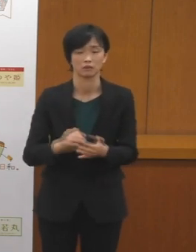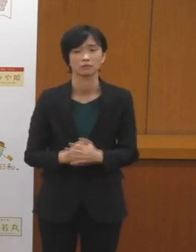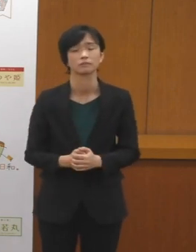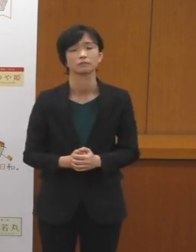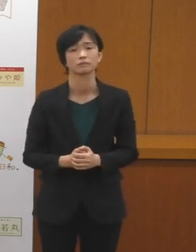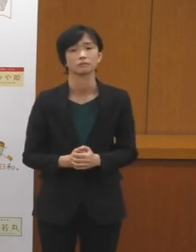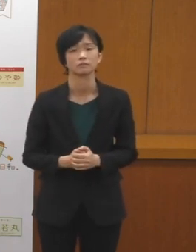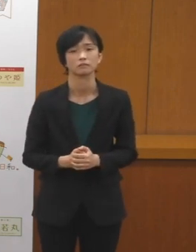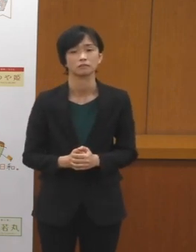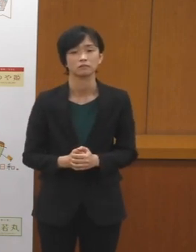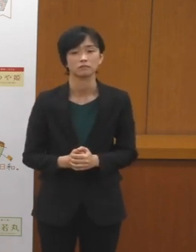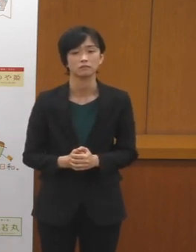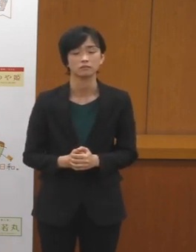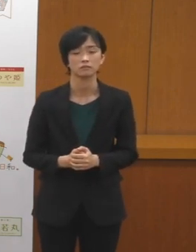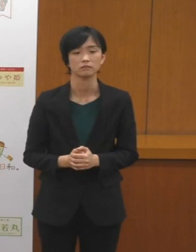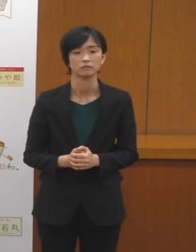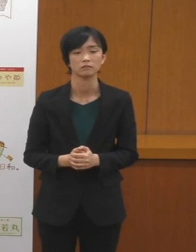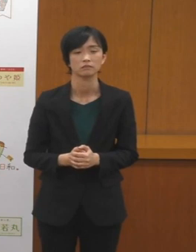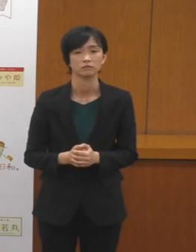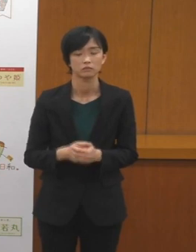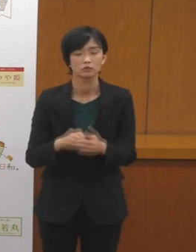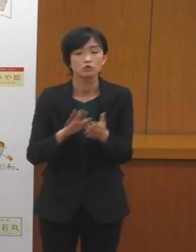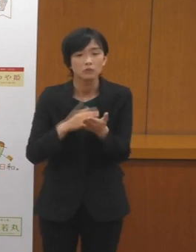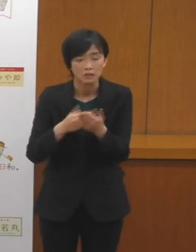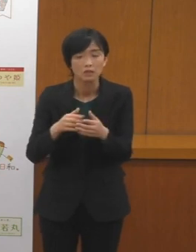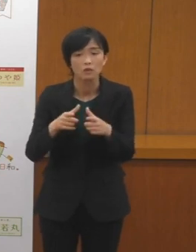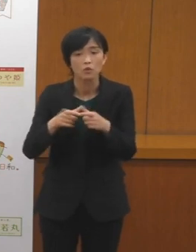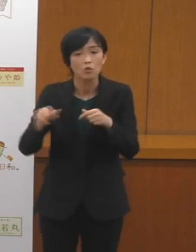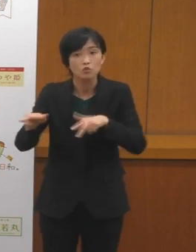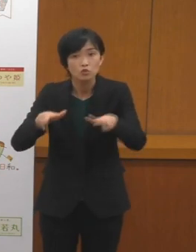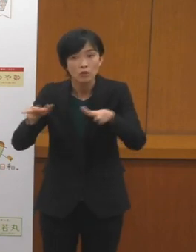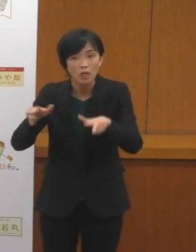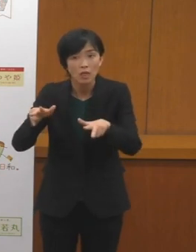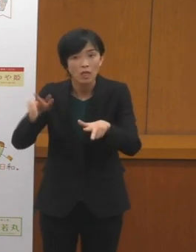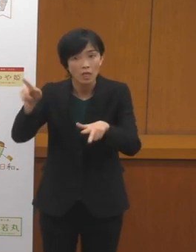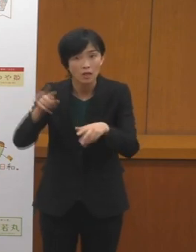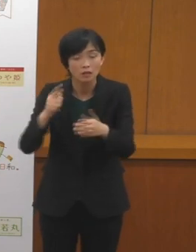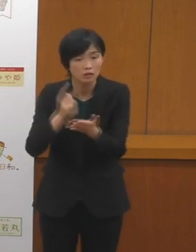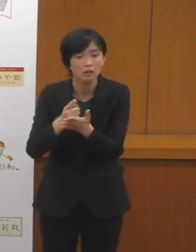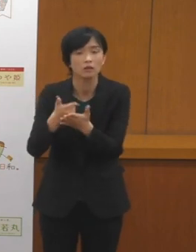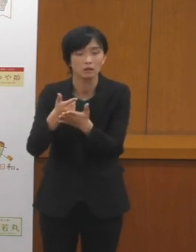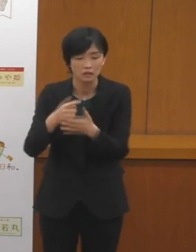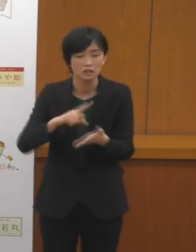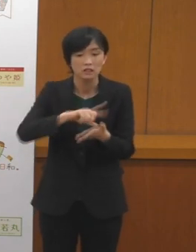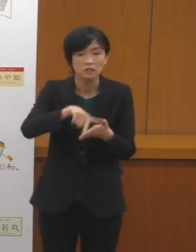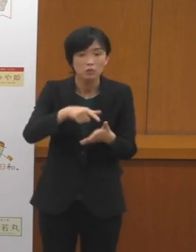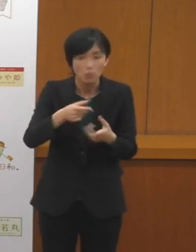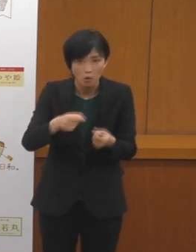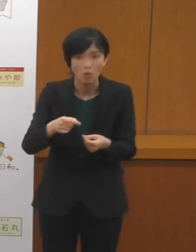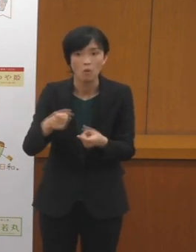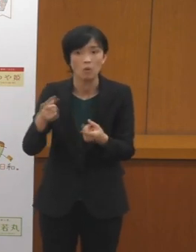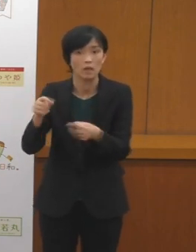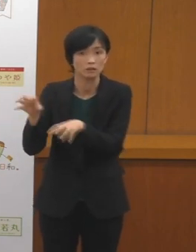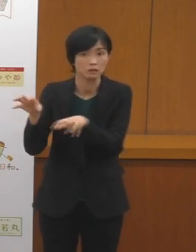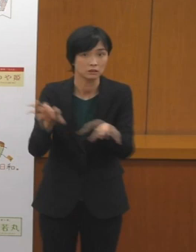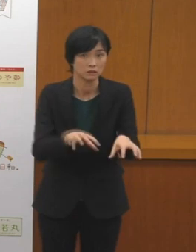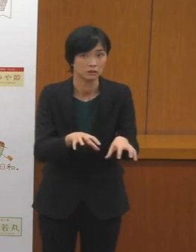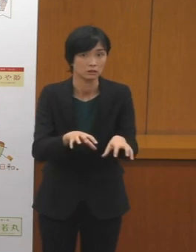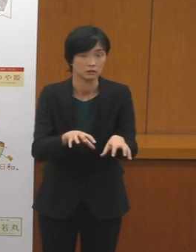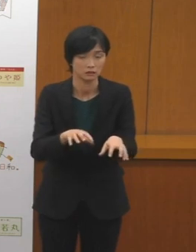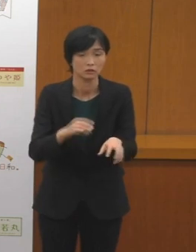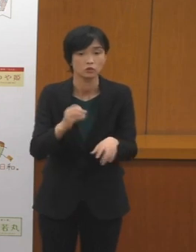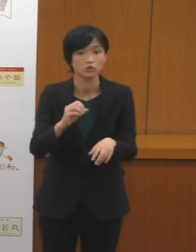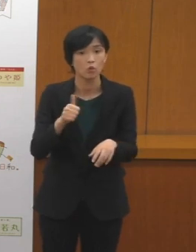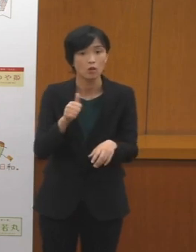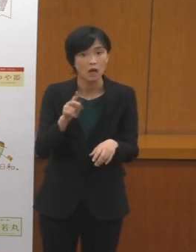は今の話の流れですと国政だけじゃなくて地方議会にも同じようなクォーター